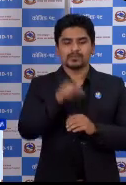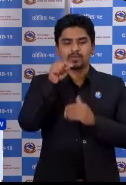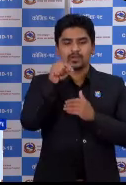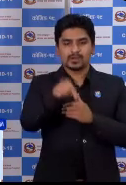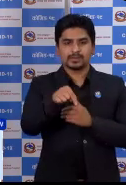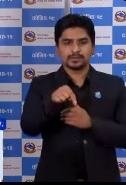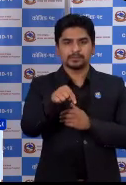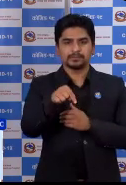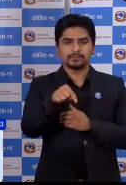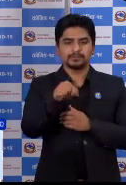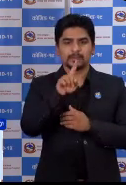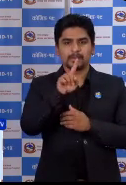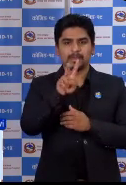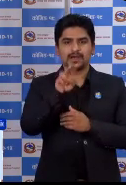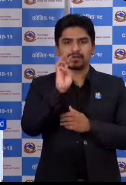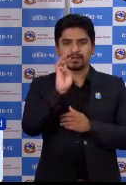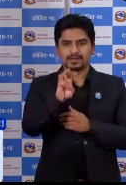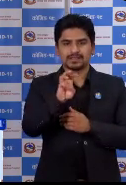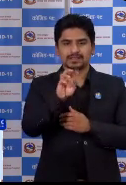हाल